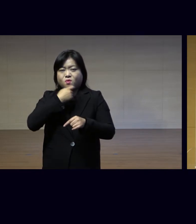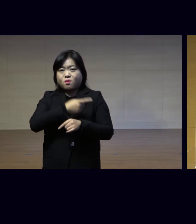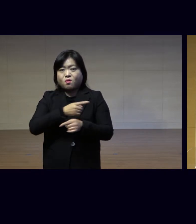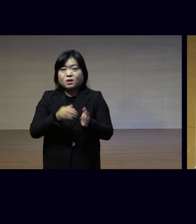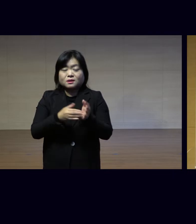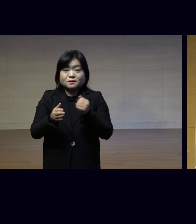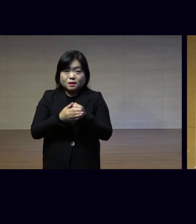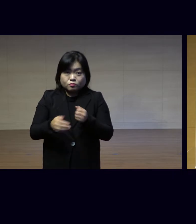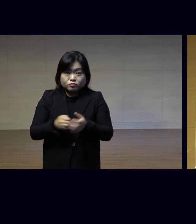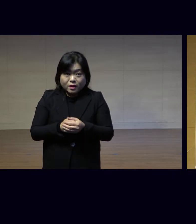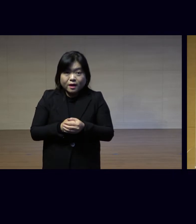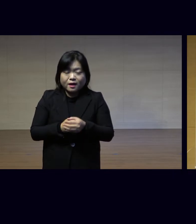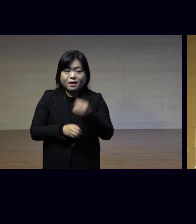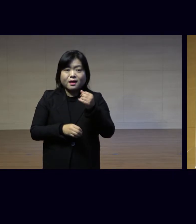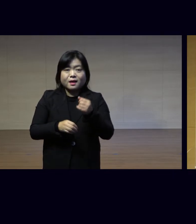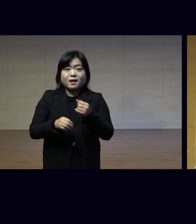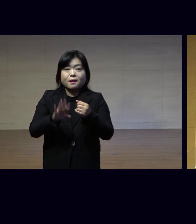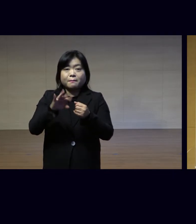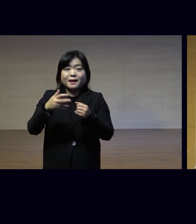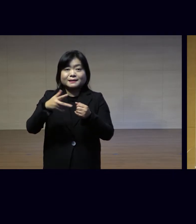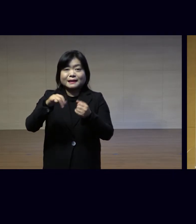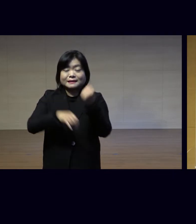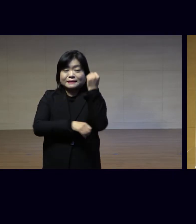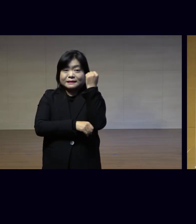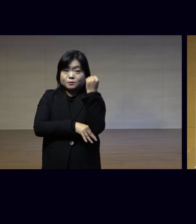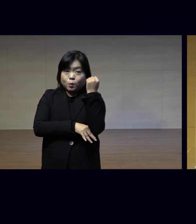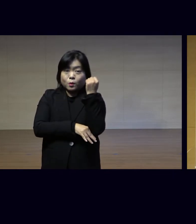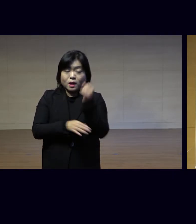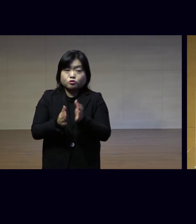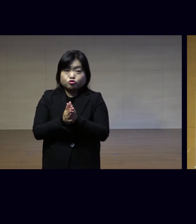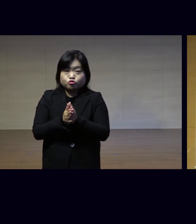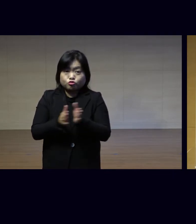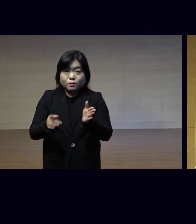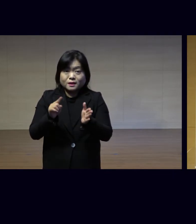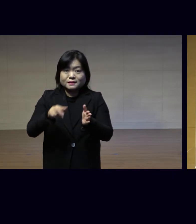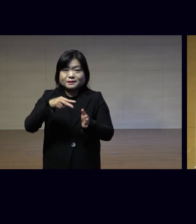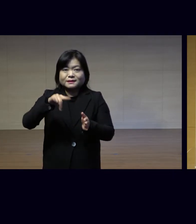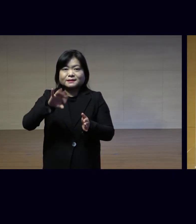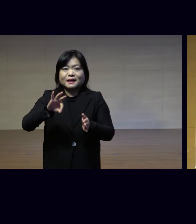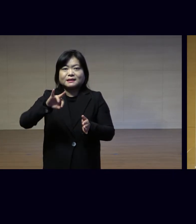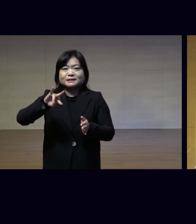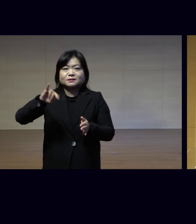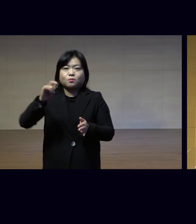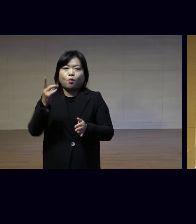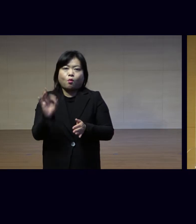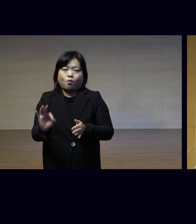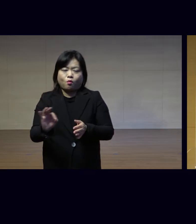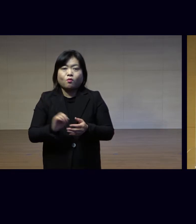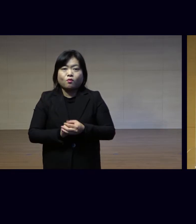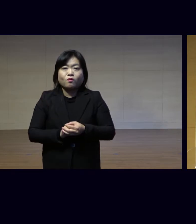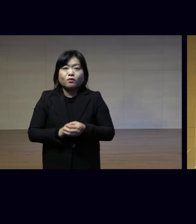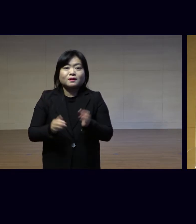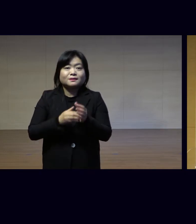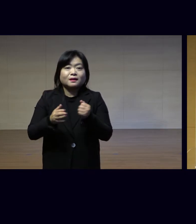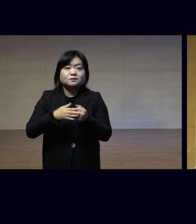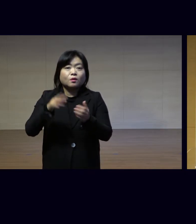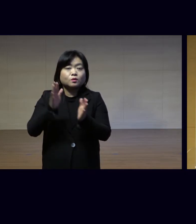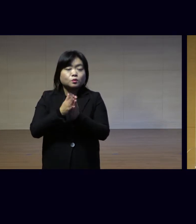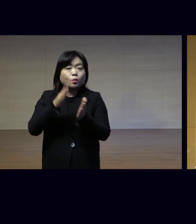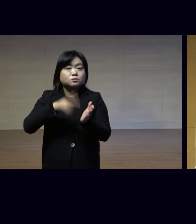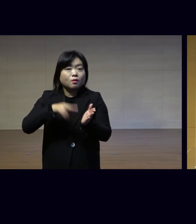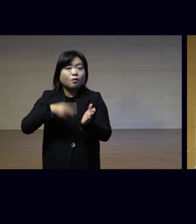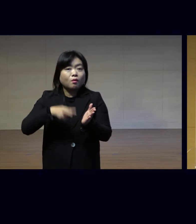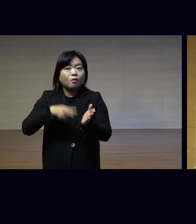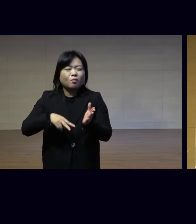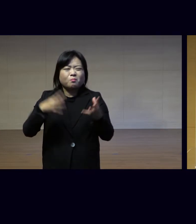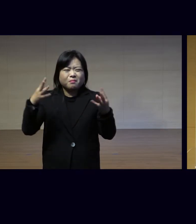했지, 이 사람의 기본적인 컨셉과 출발점은 생시몽입니다. 그래서 독서를